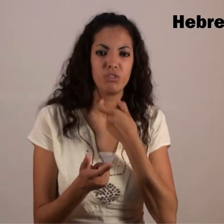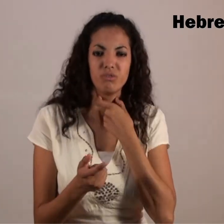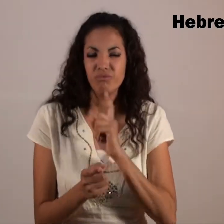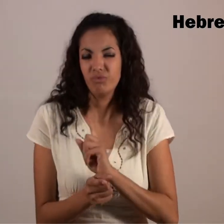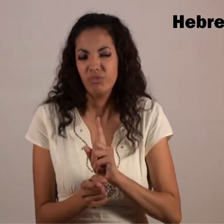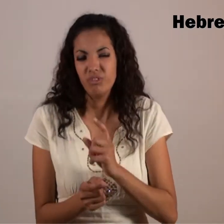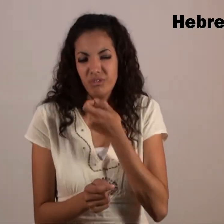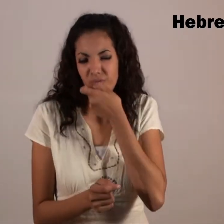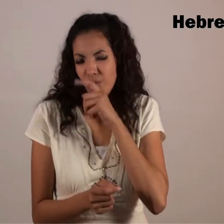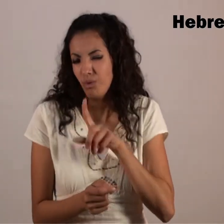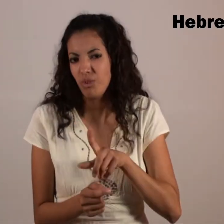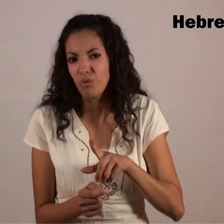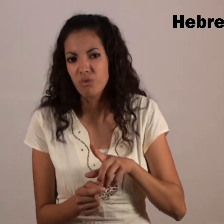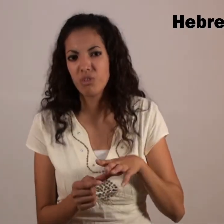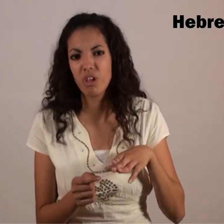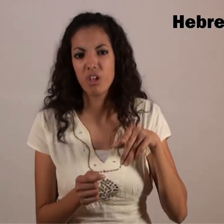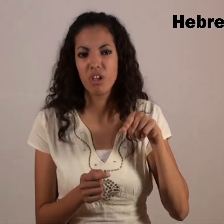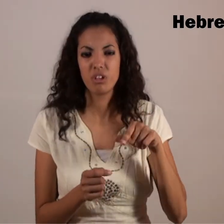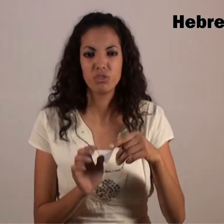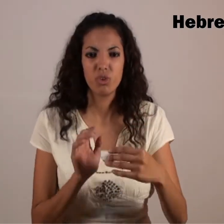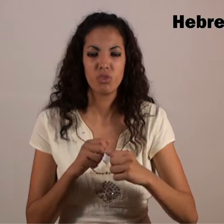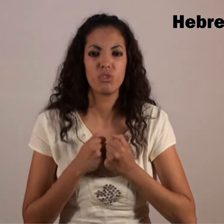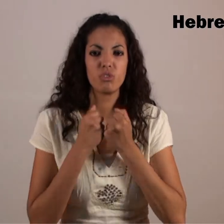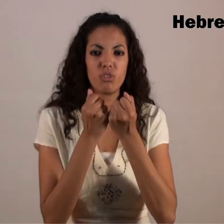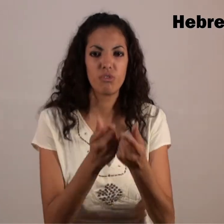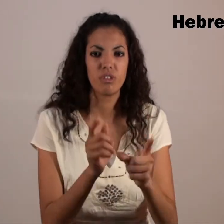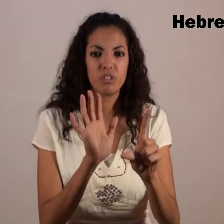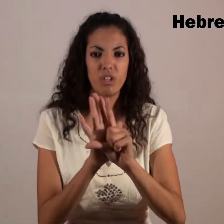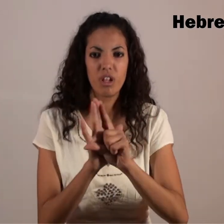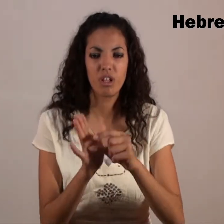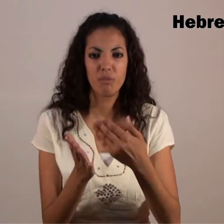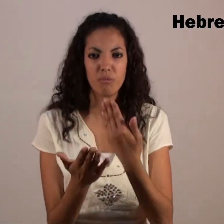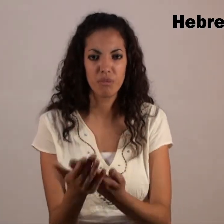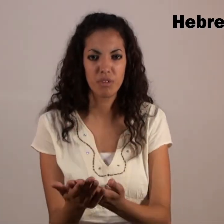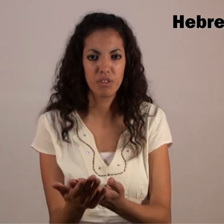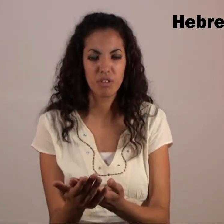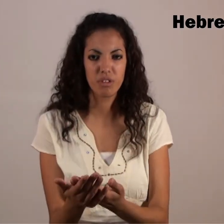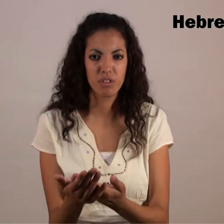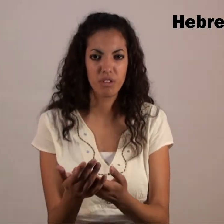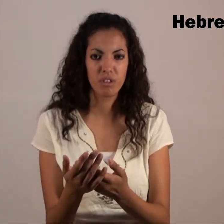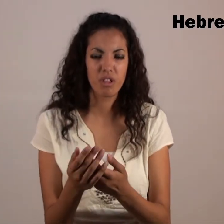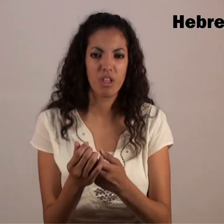cuales cosas se ofrecen según la ley. Y diciendo luego, he